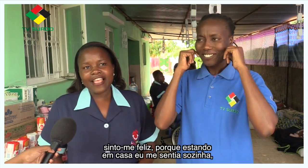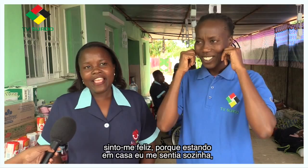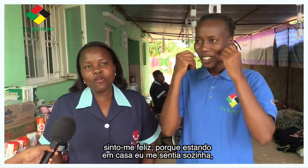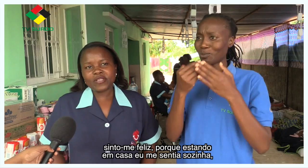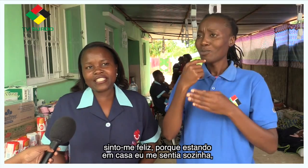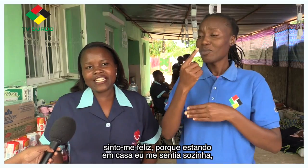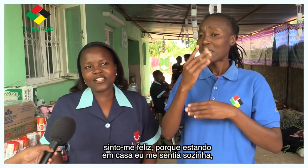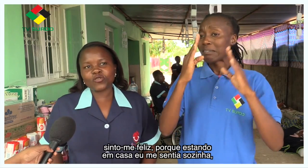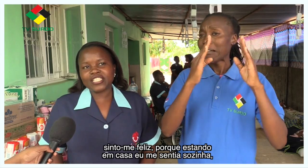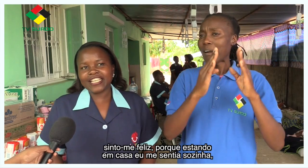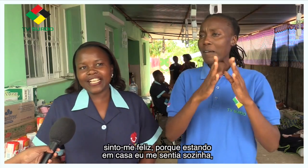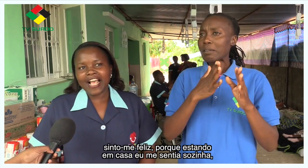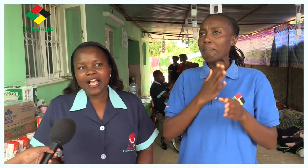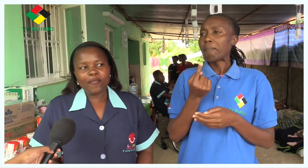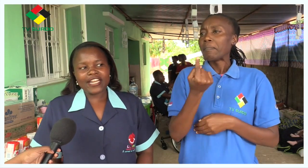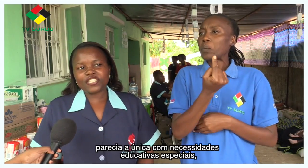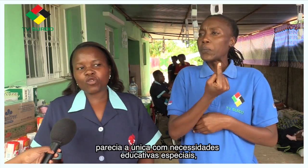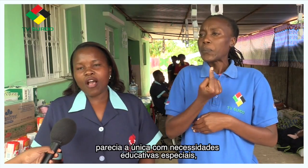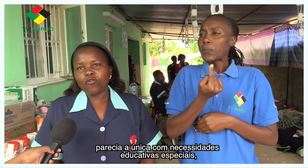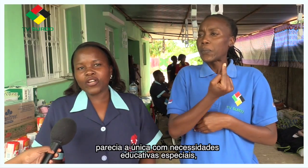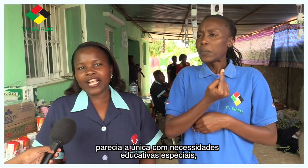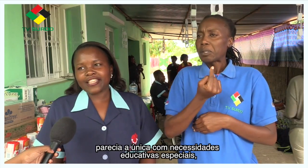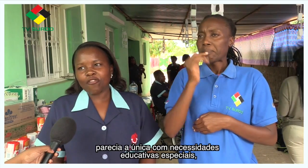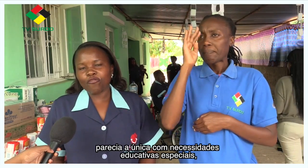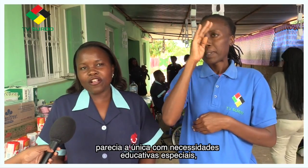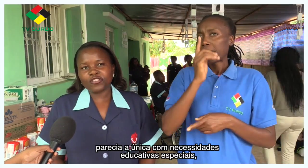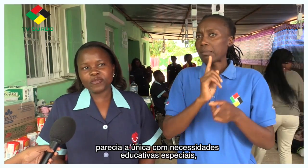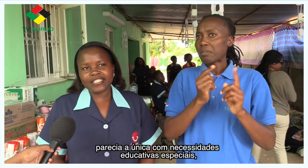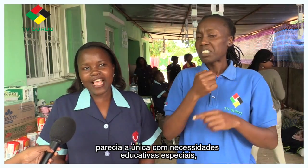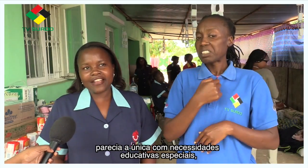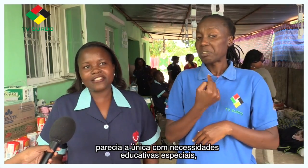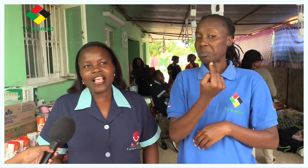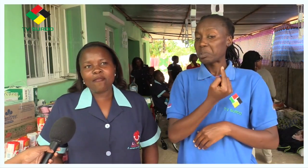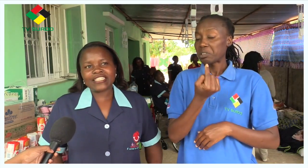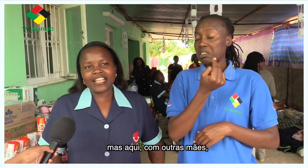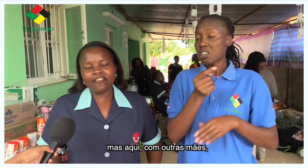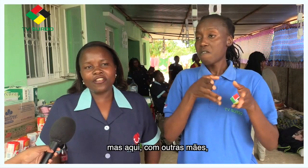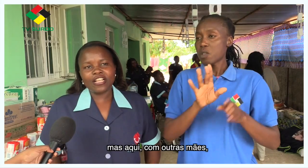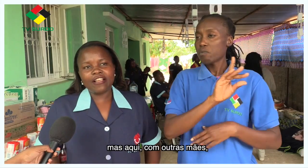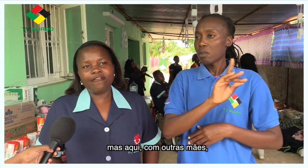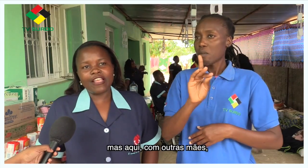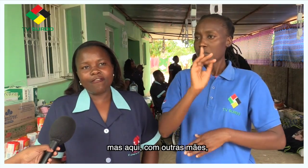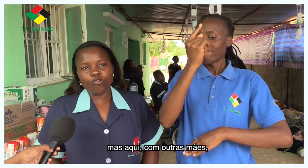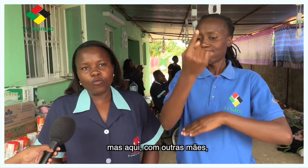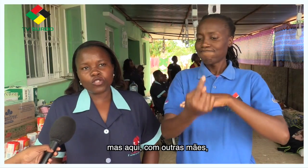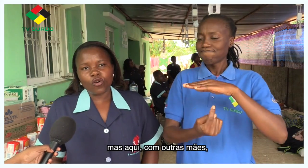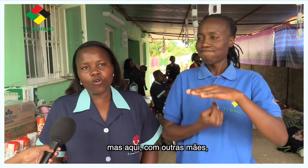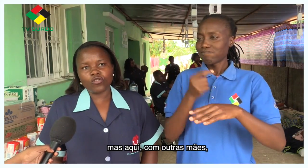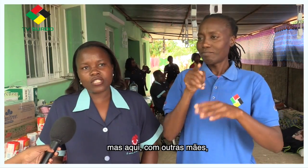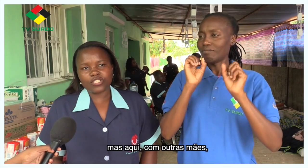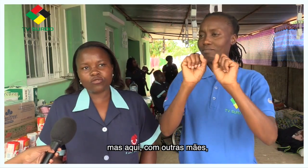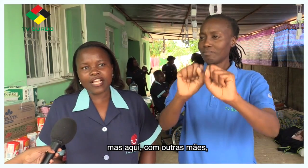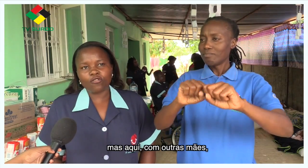casa eu me sentia sozinha, parece que a única que tem filhos especiais, mas aqui como